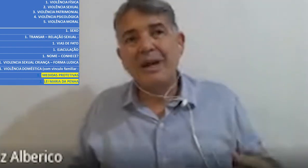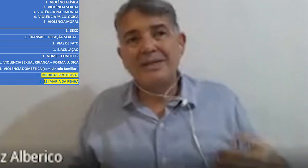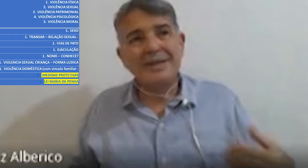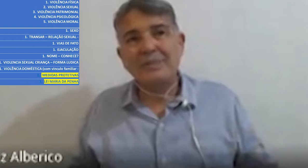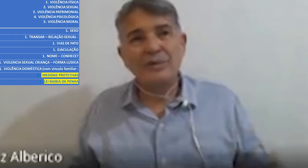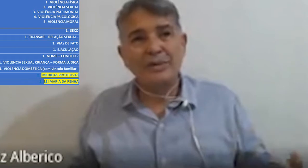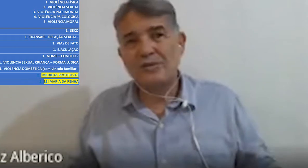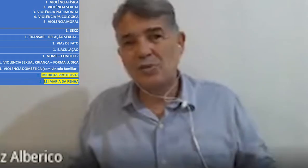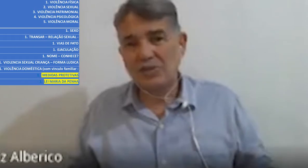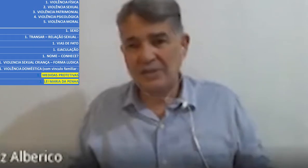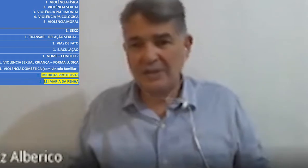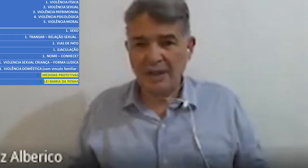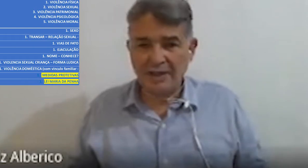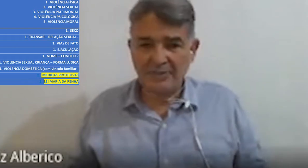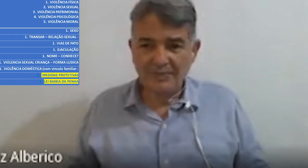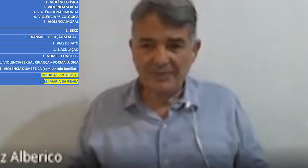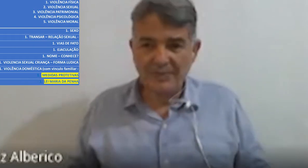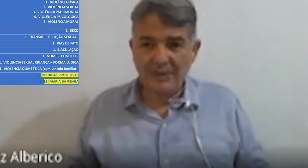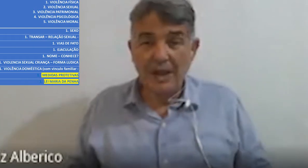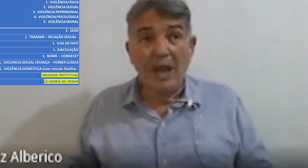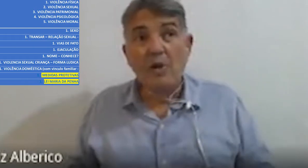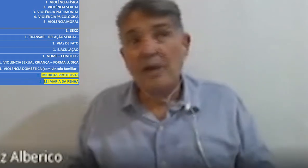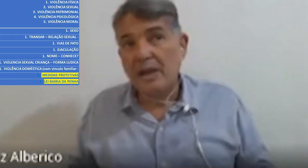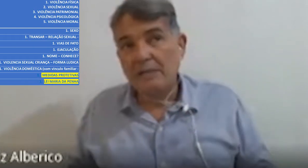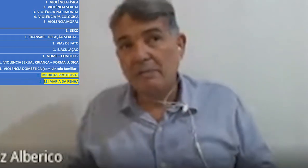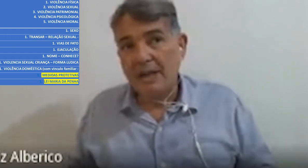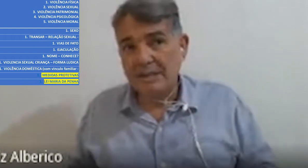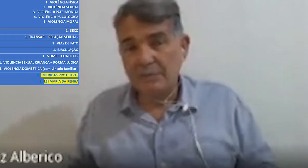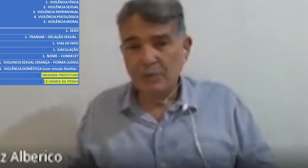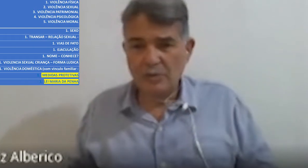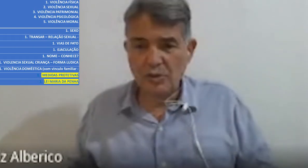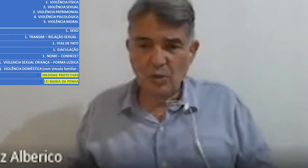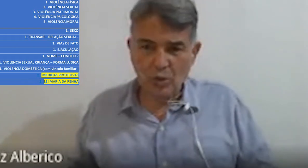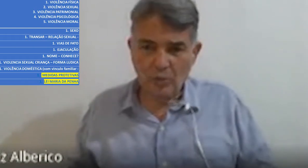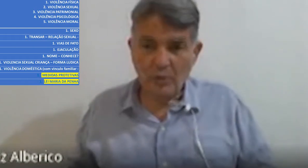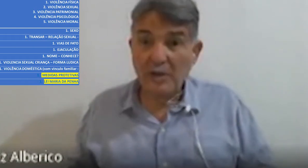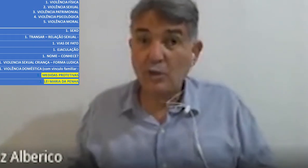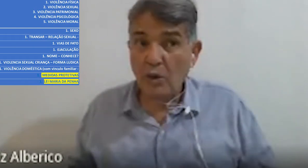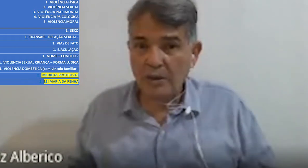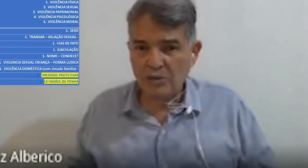passa a mão na sua genitália? Alguém passa a mão no seu corpo? Alguém toca o seu